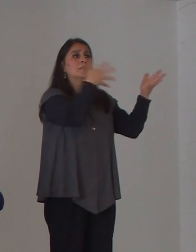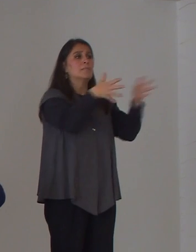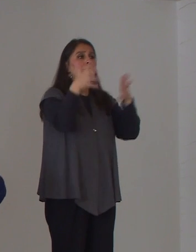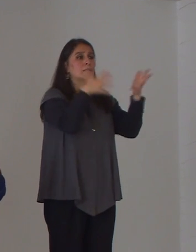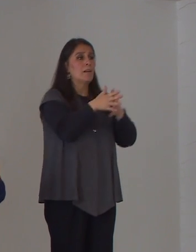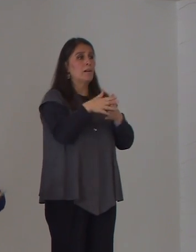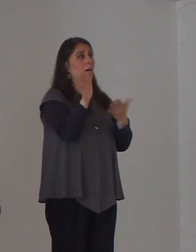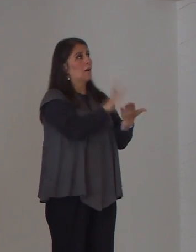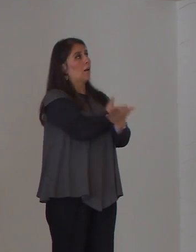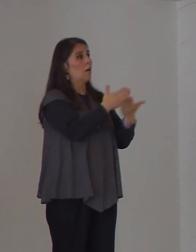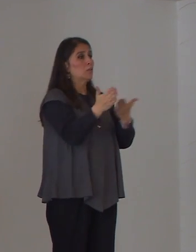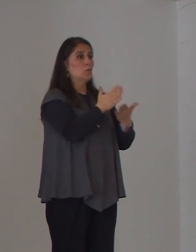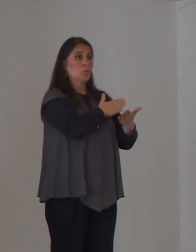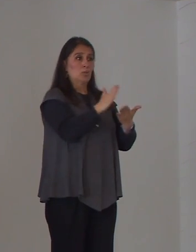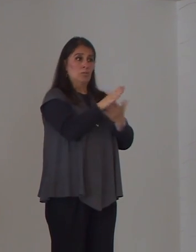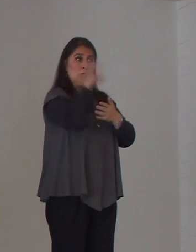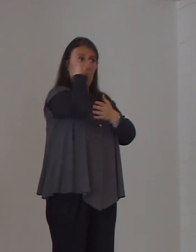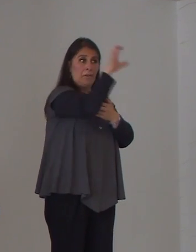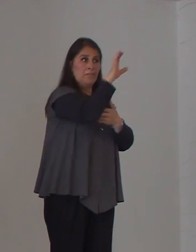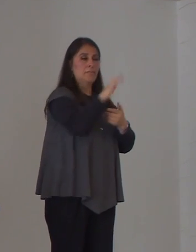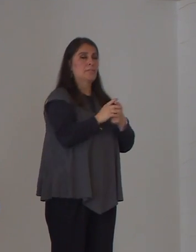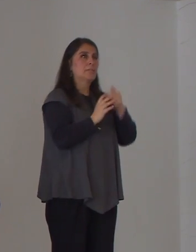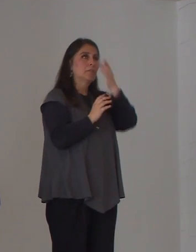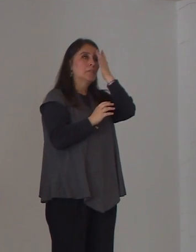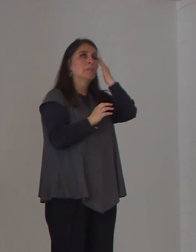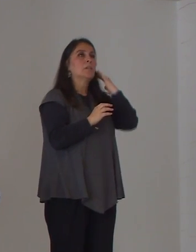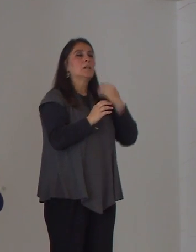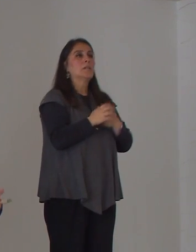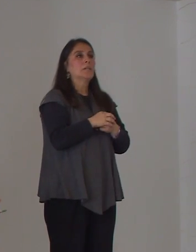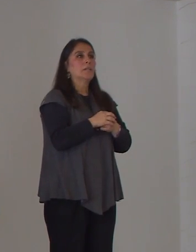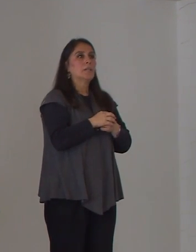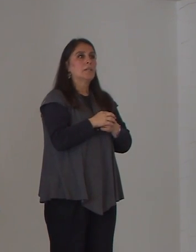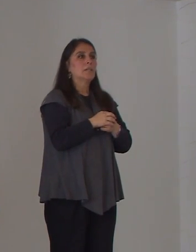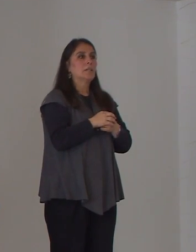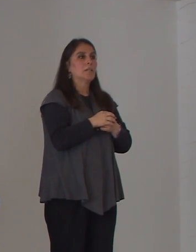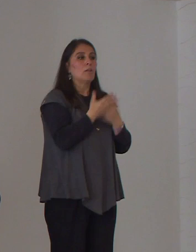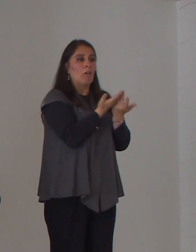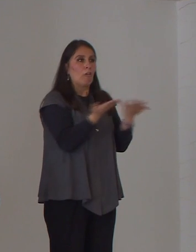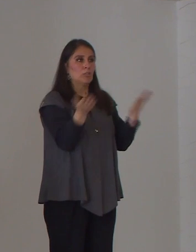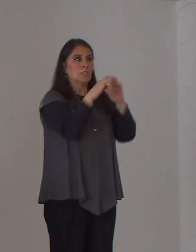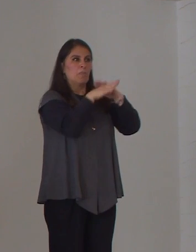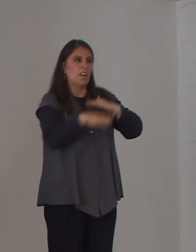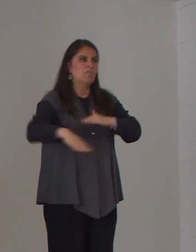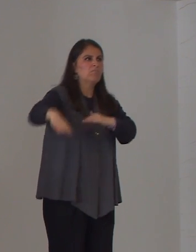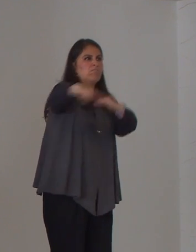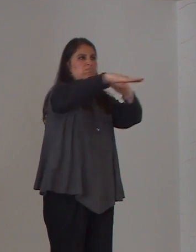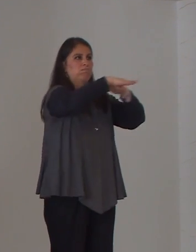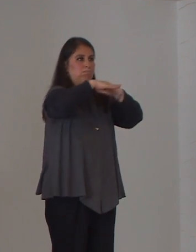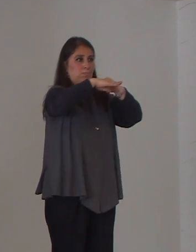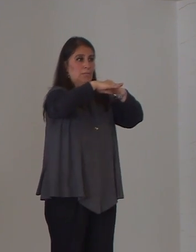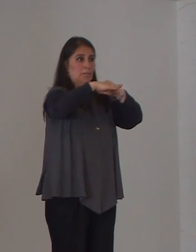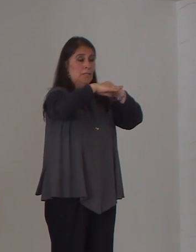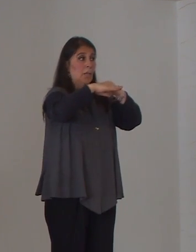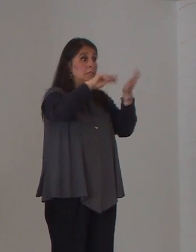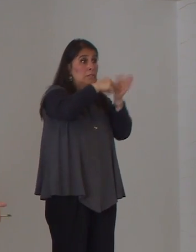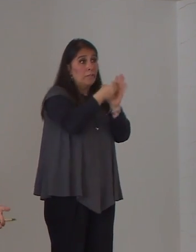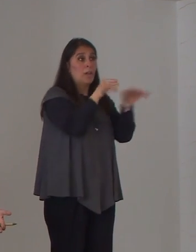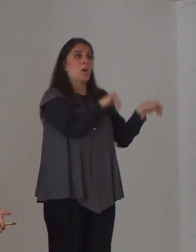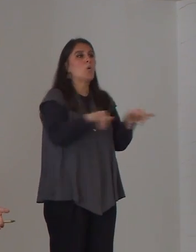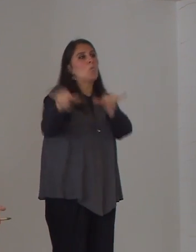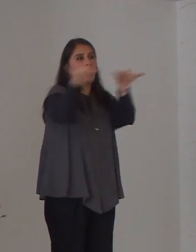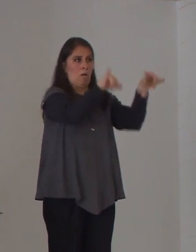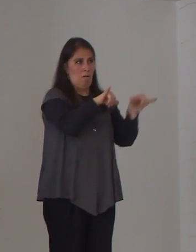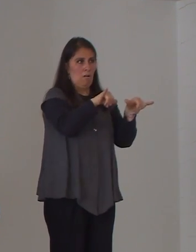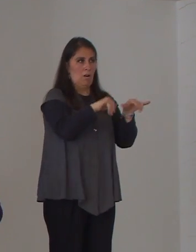canciones patrias, digamos, dotándolos de rituales homogeneizantes que se proclamaban como igualitarios.